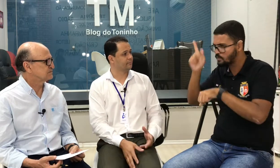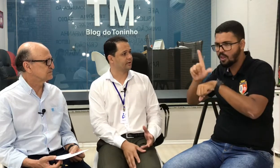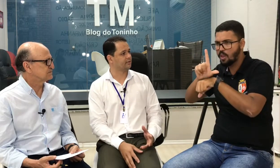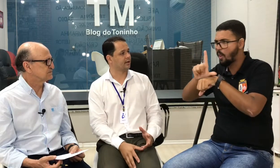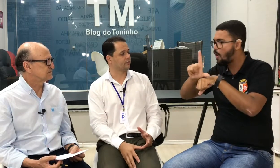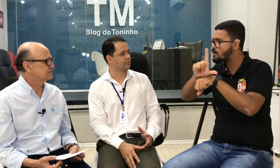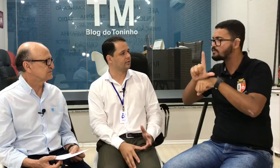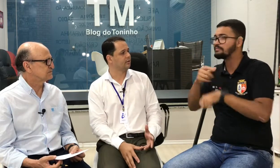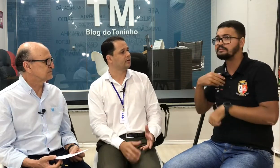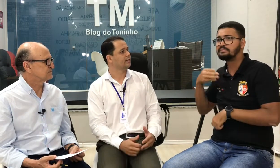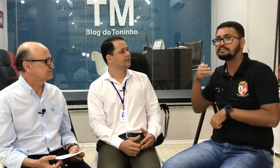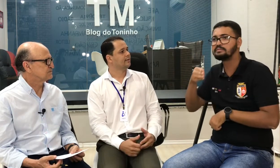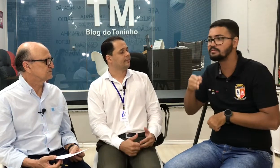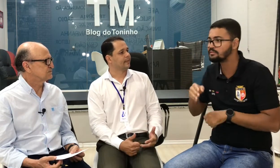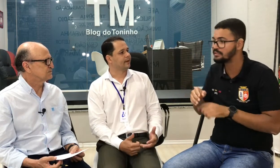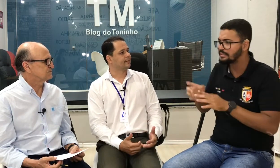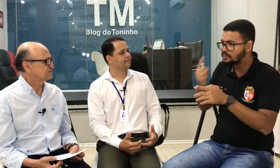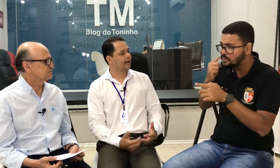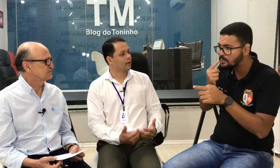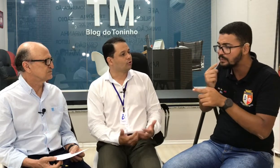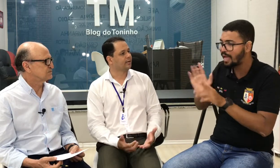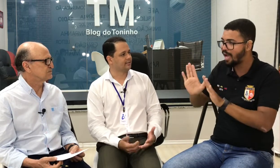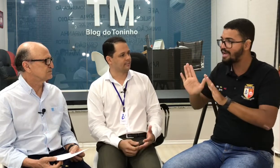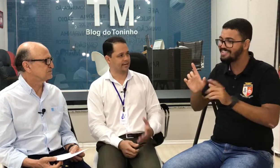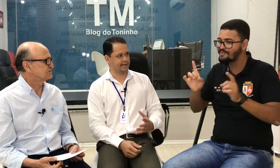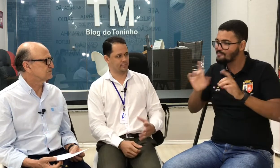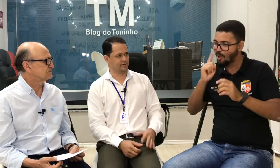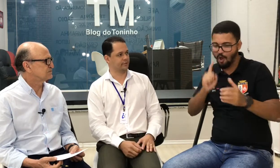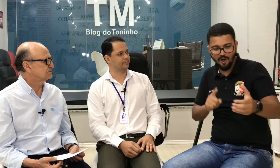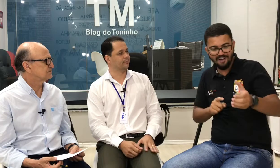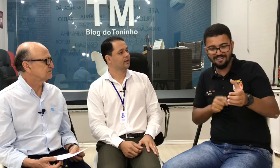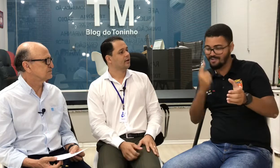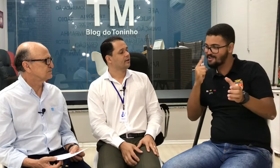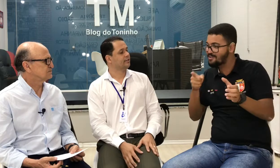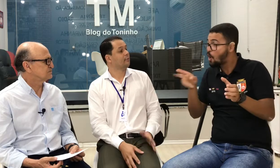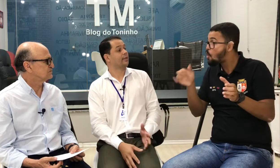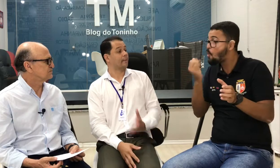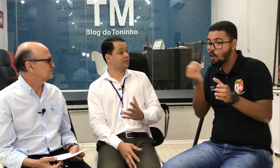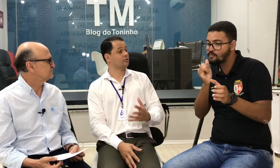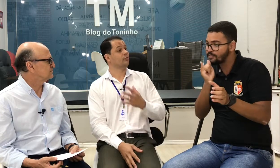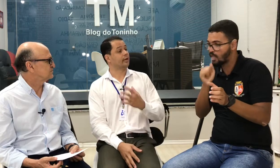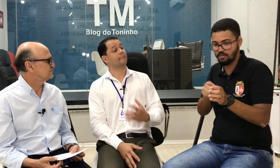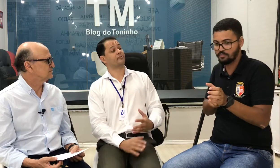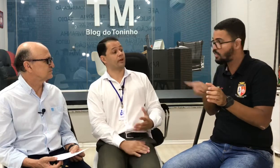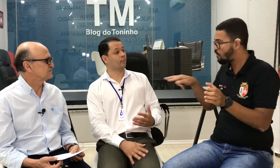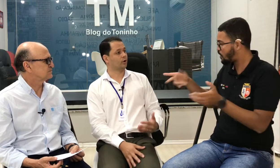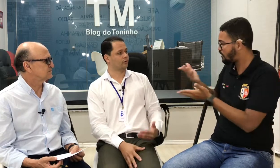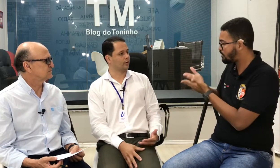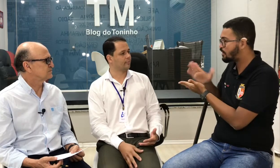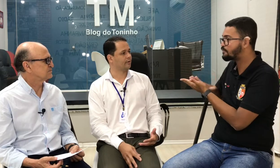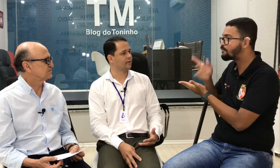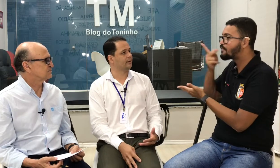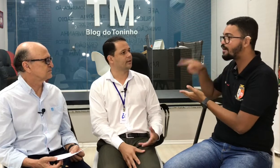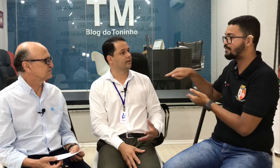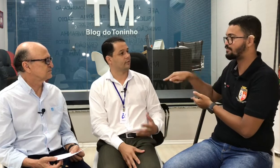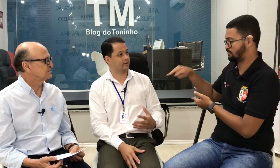a conseguirem encontrar acessibilidade. Por exemplo, você tem um intérprete remoto, que é uma coisa da livraria que eu